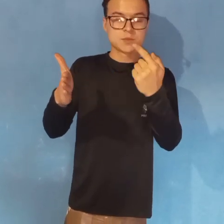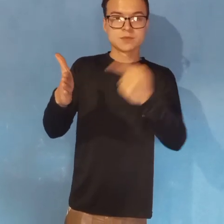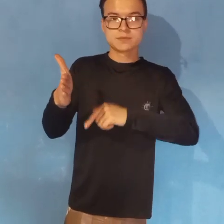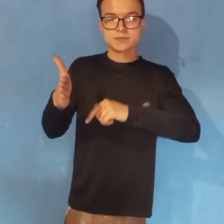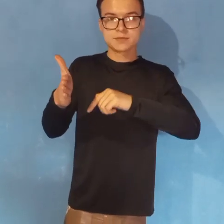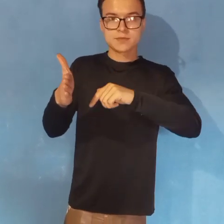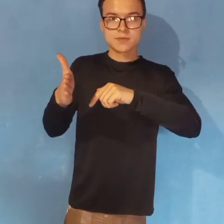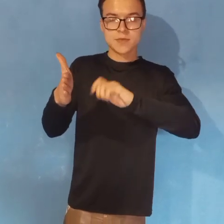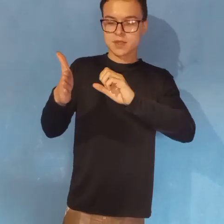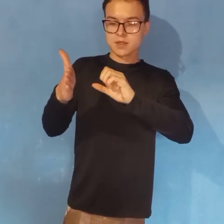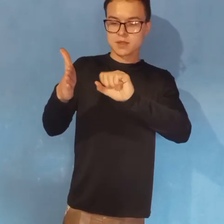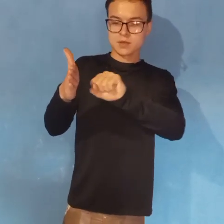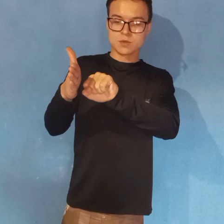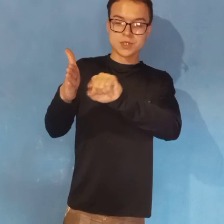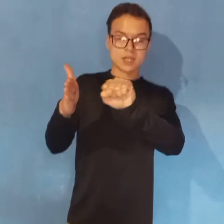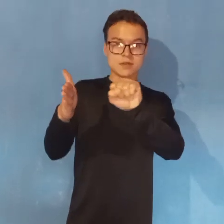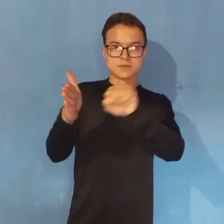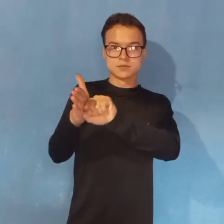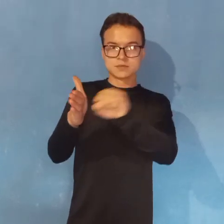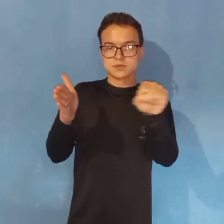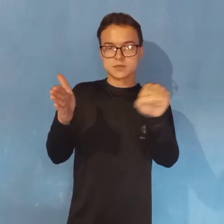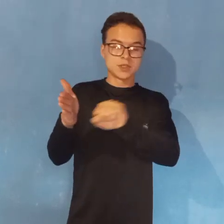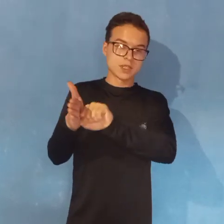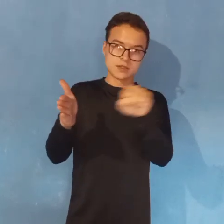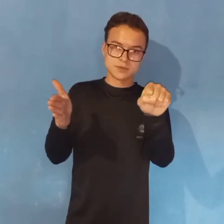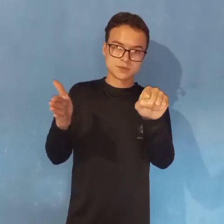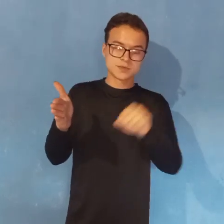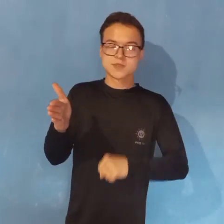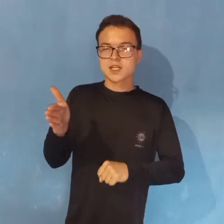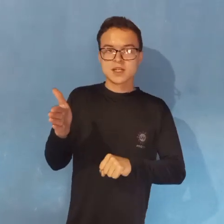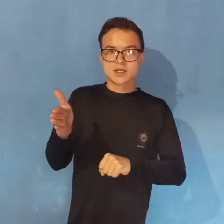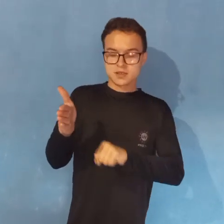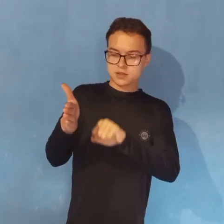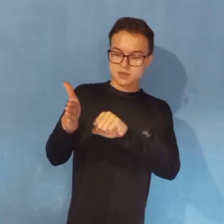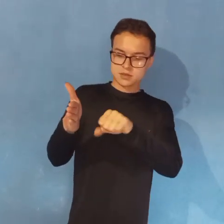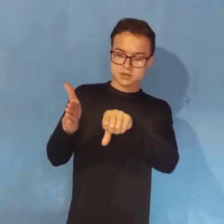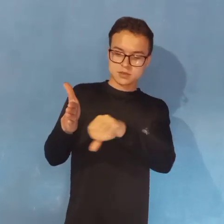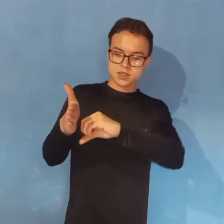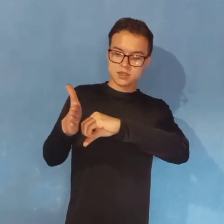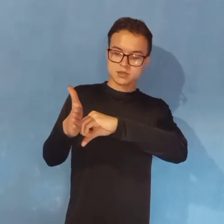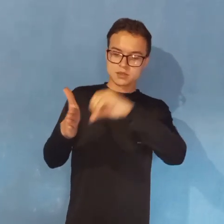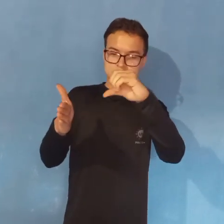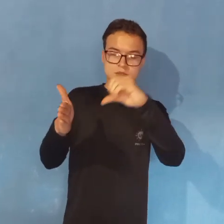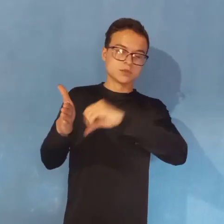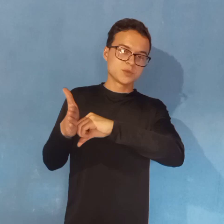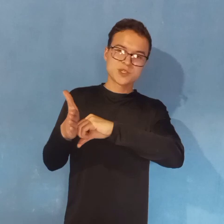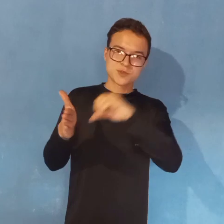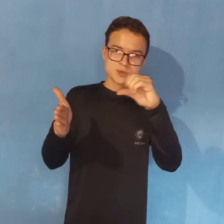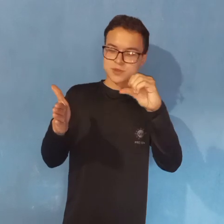sétimo, oitavo, nono, os mesmos